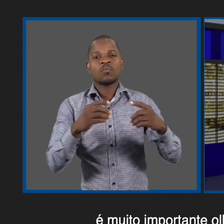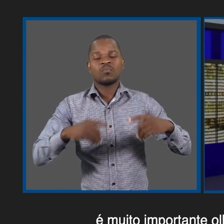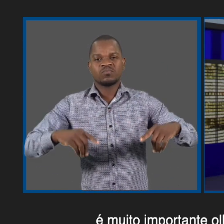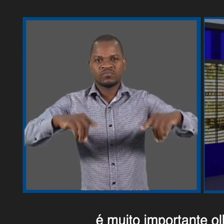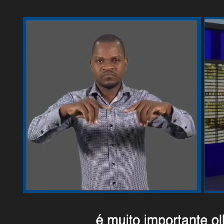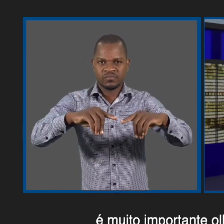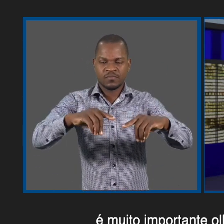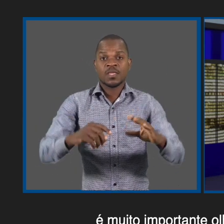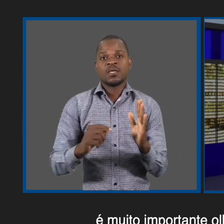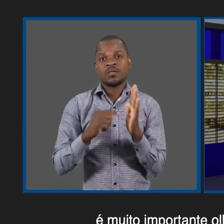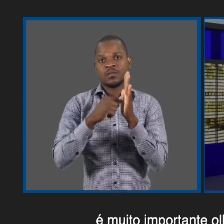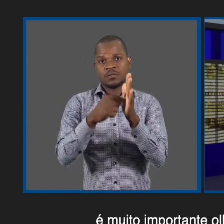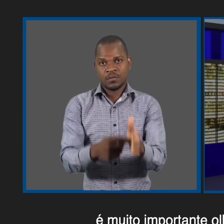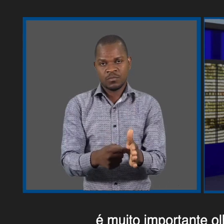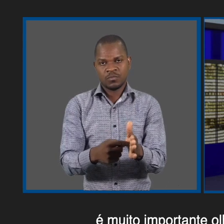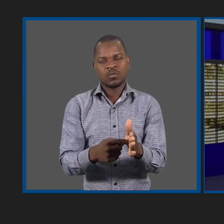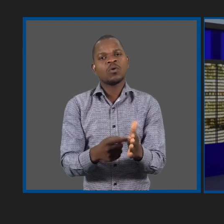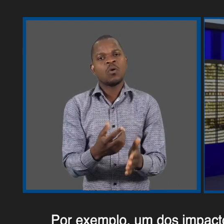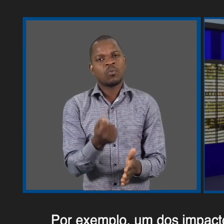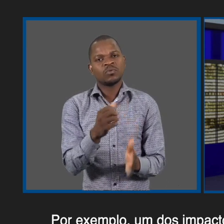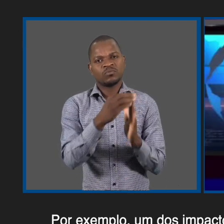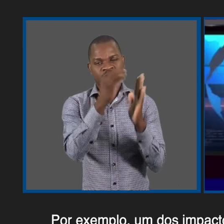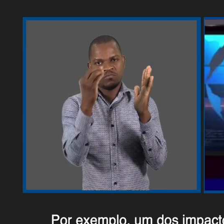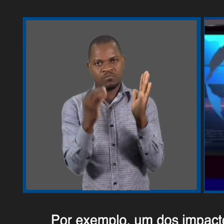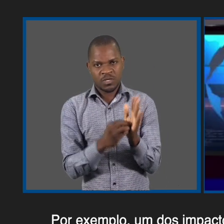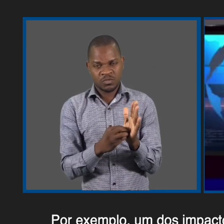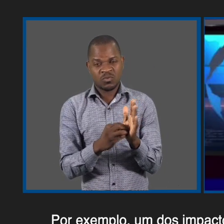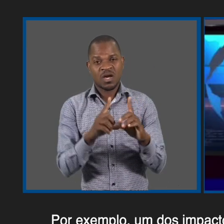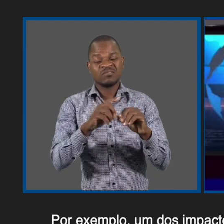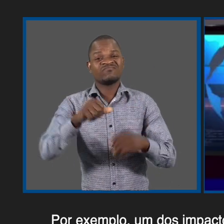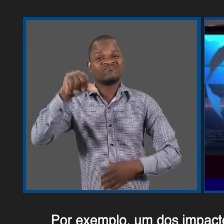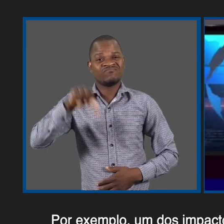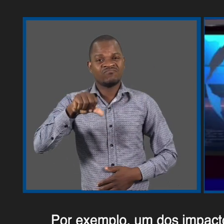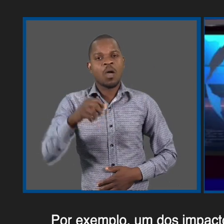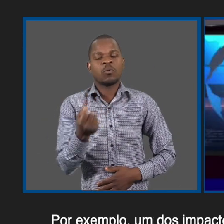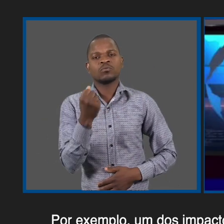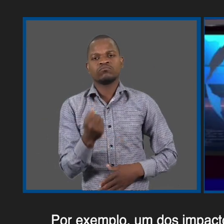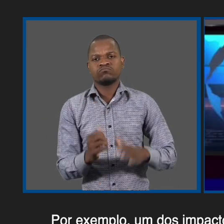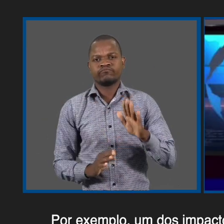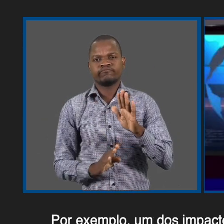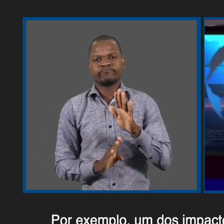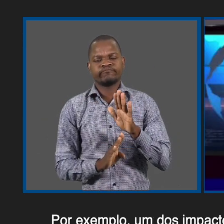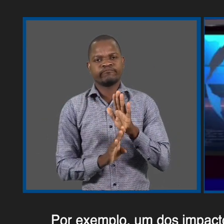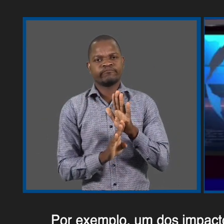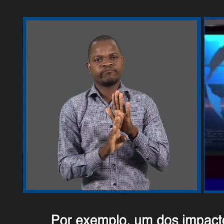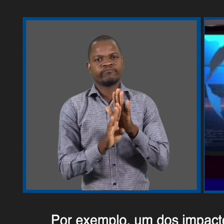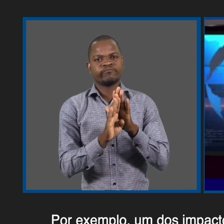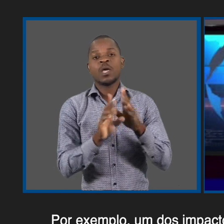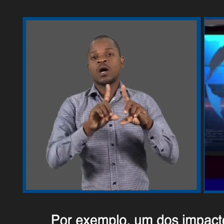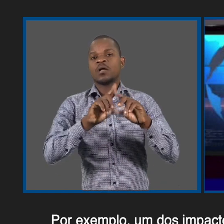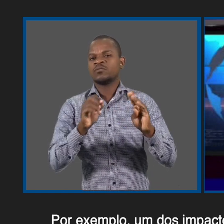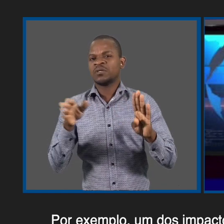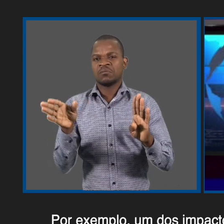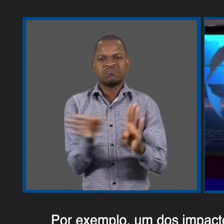que essa doença tem nas populações, sendo como, por exemplo, um dos impactos secundários graves,